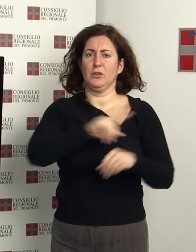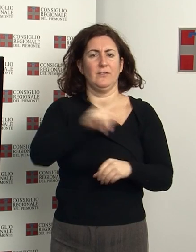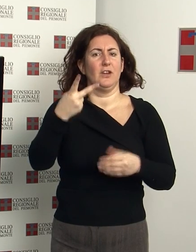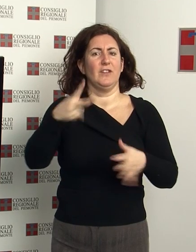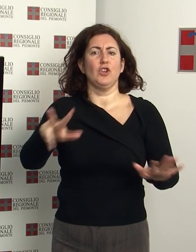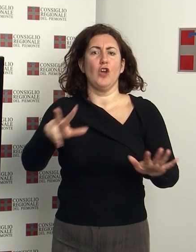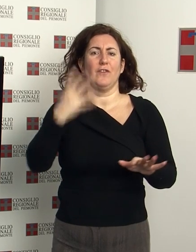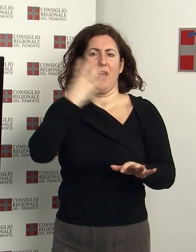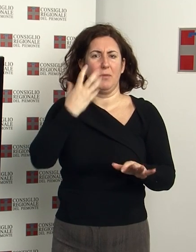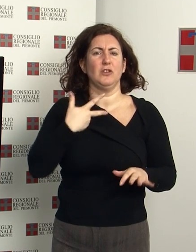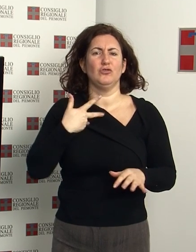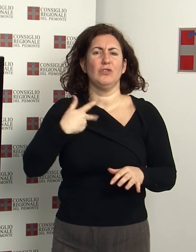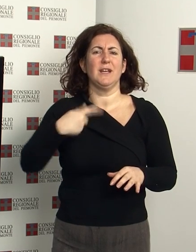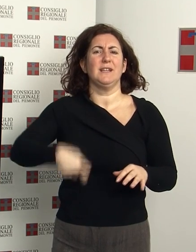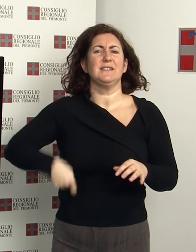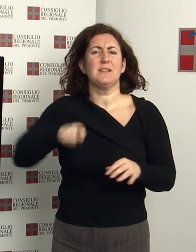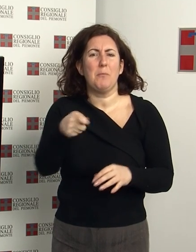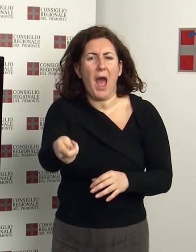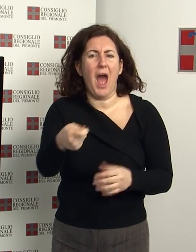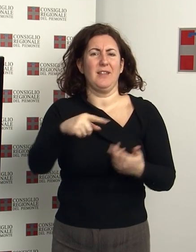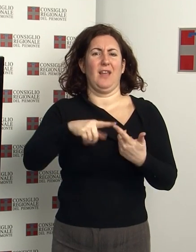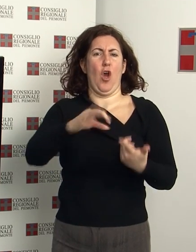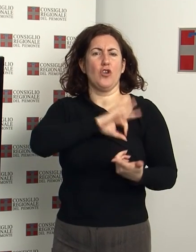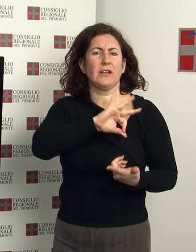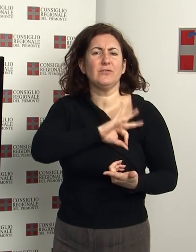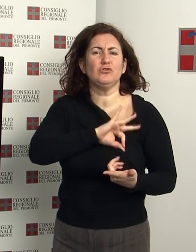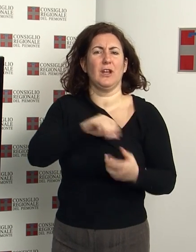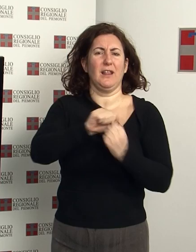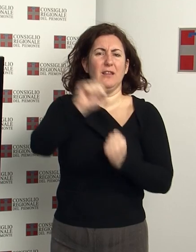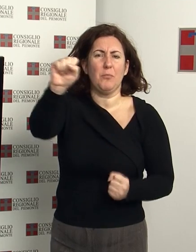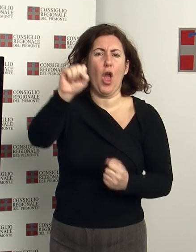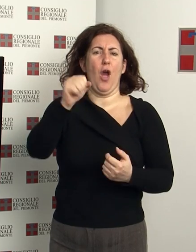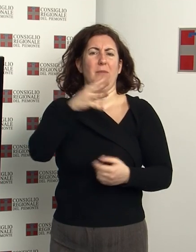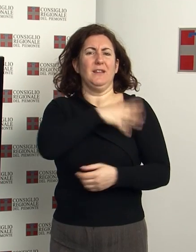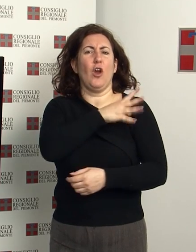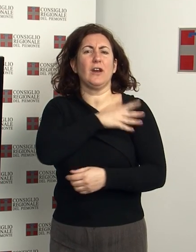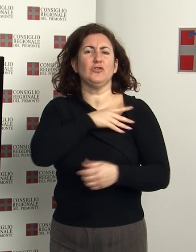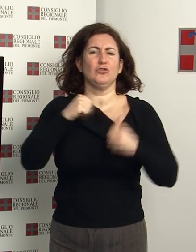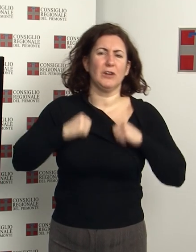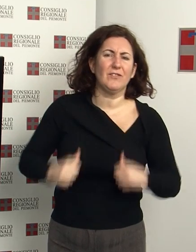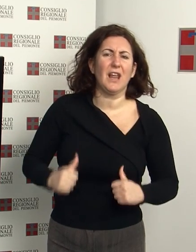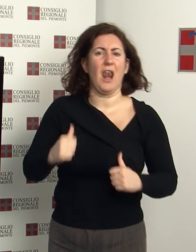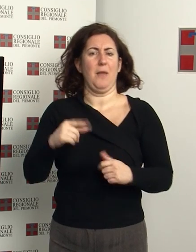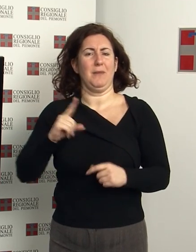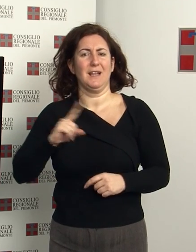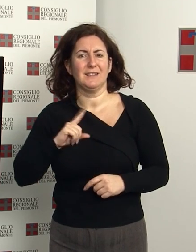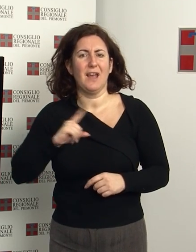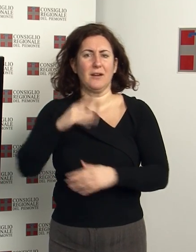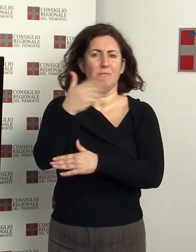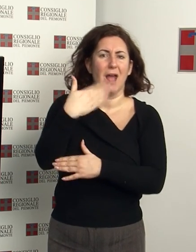raccoglie spade onorificenze diplomi decorazioni civili e militari bandiere e distintivi le conferenze del mercoledì a partire dalle